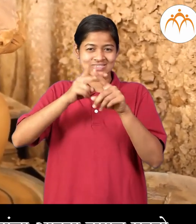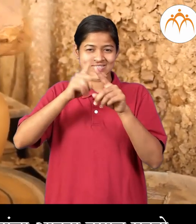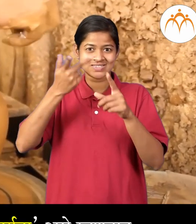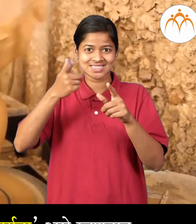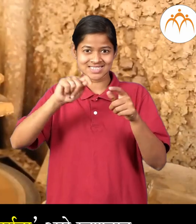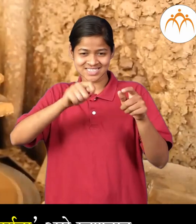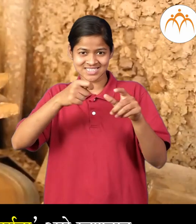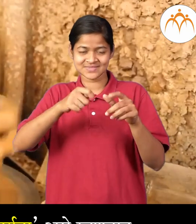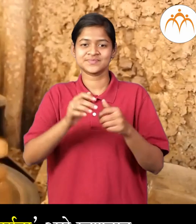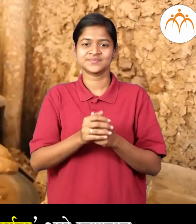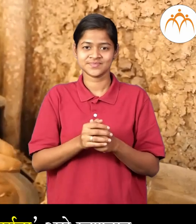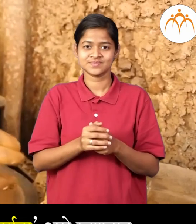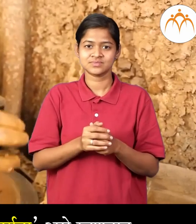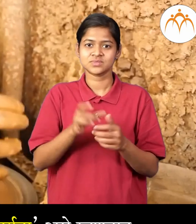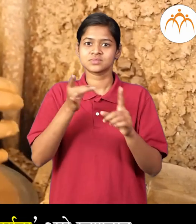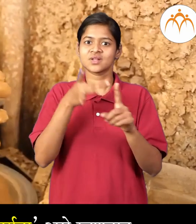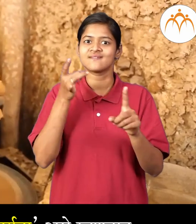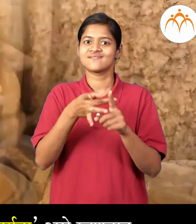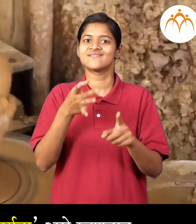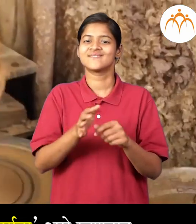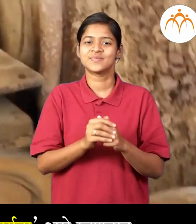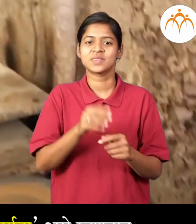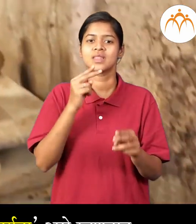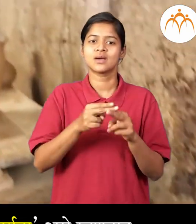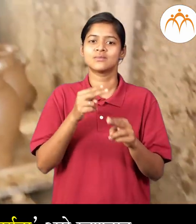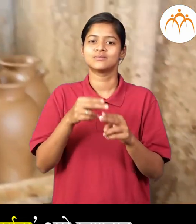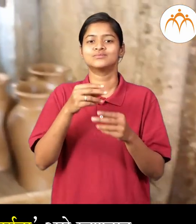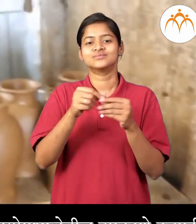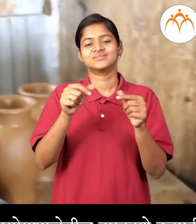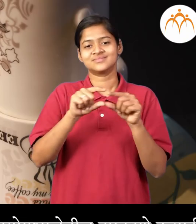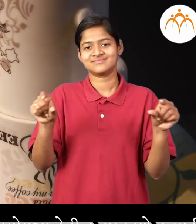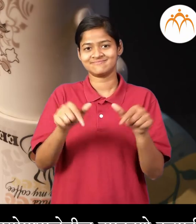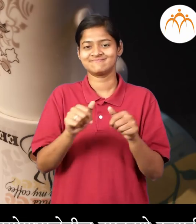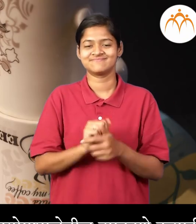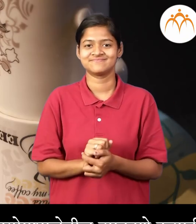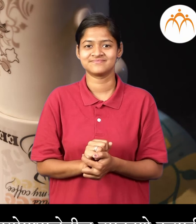रहतो। मृदेचा यहा गुण धर्माला आकार यता असम्हंटात।